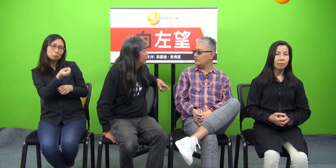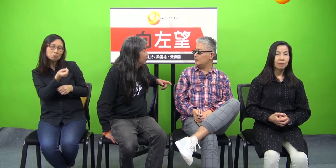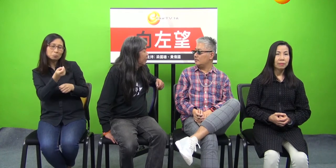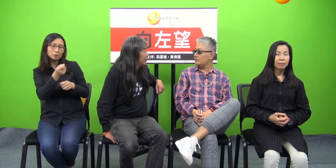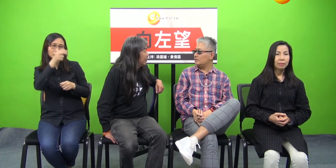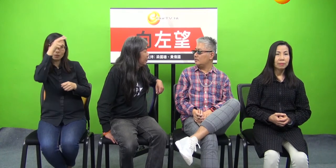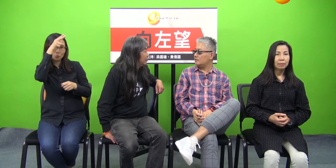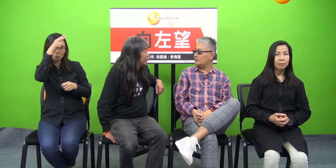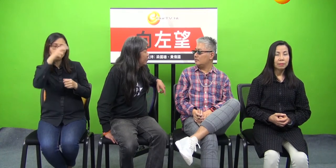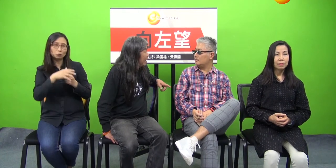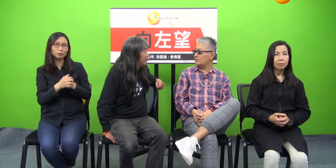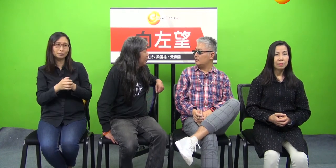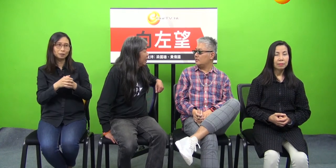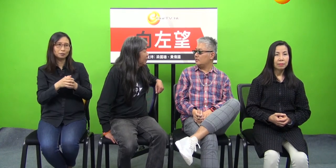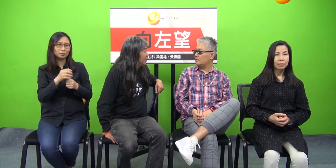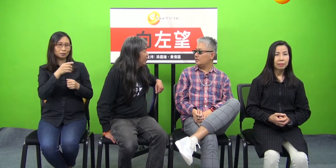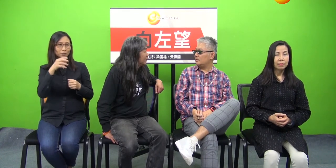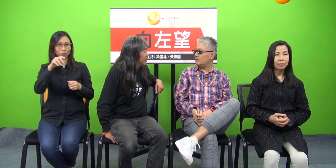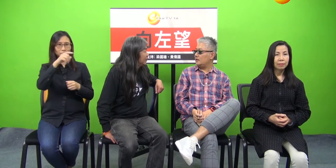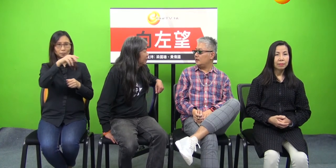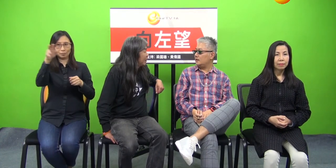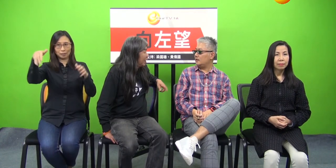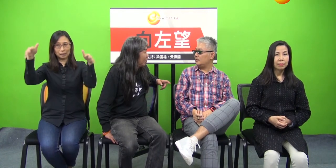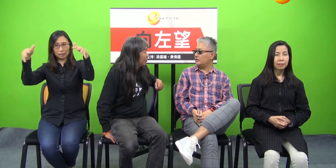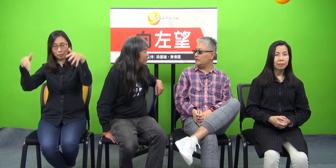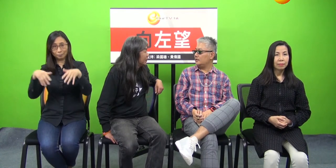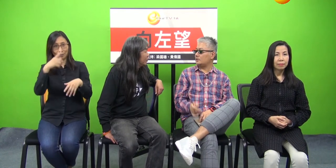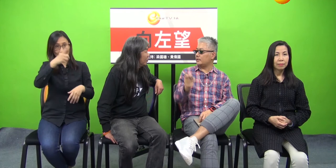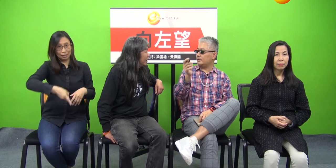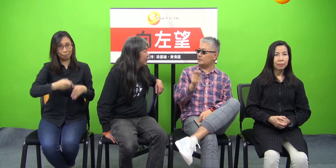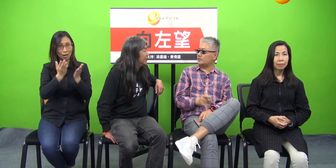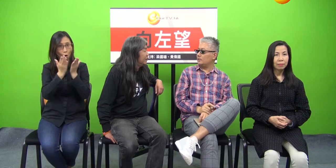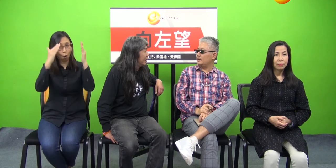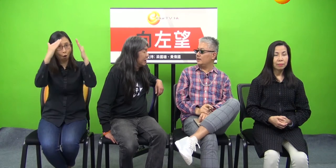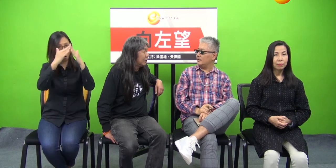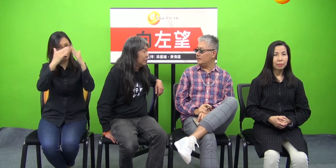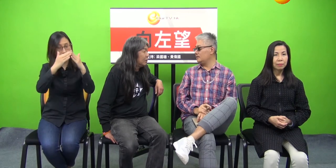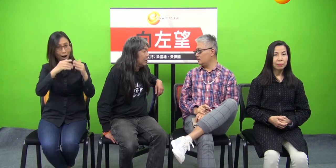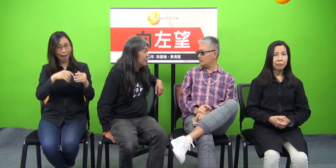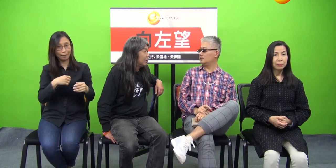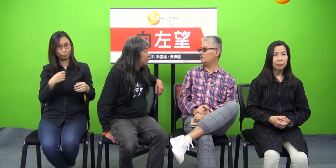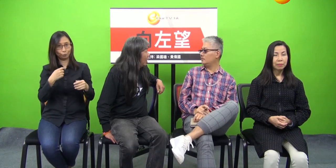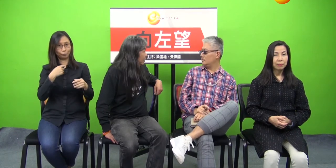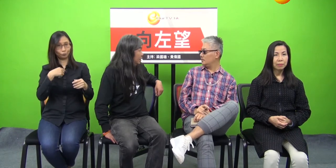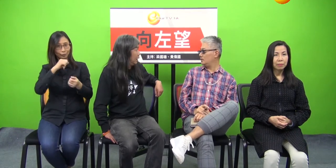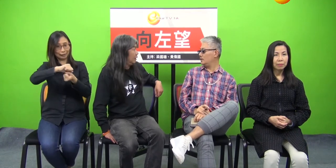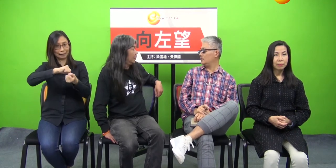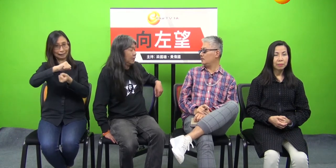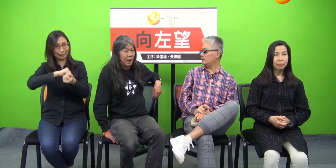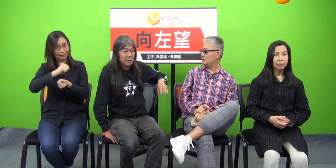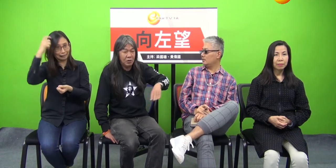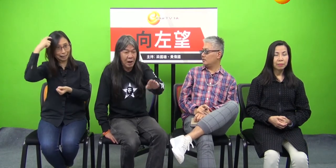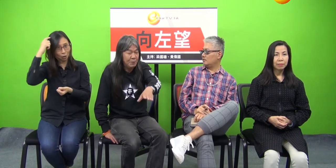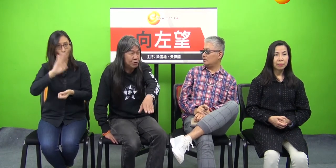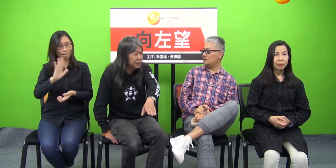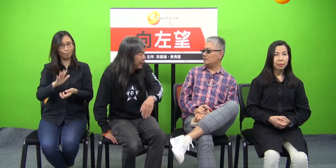就呢個揾一百班嘅學生，一百間學校嘅學生出嚟講嘢， 要督數啊嘛， 洗腦。唔係啊，而家